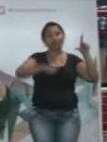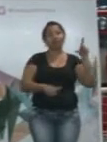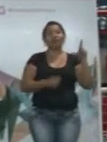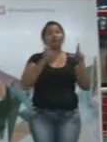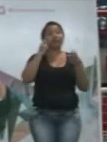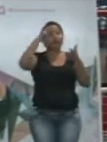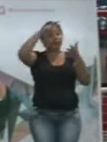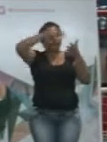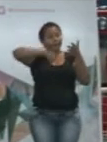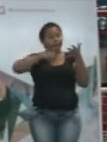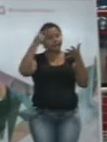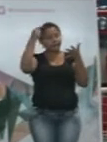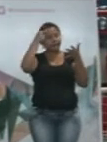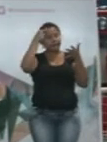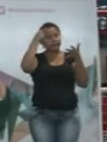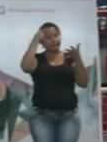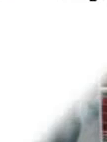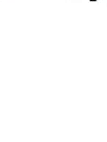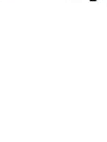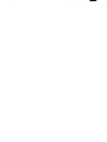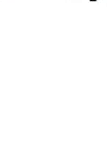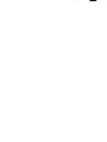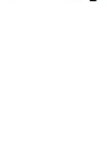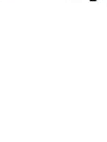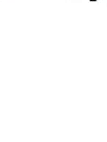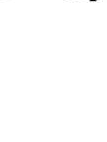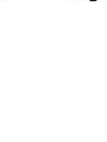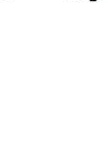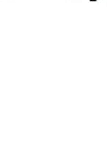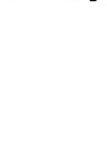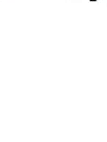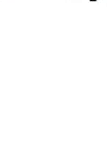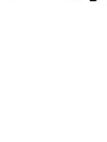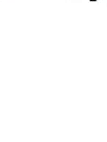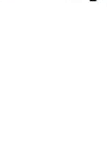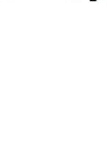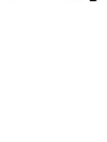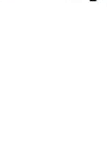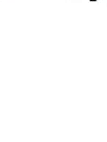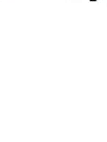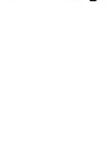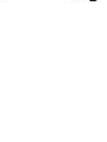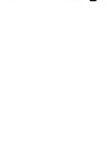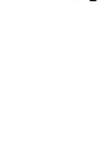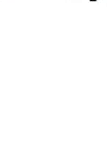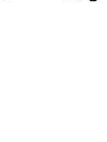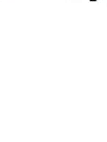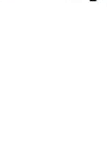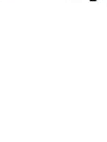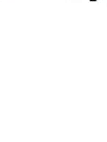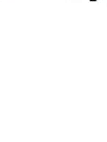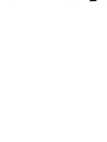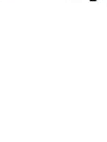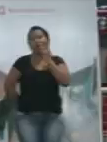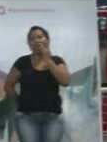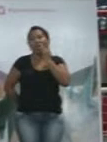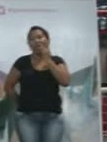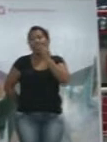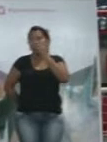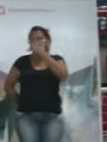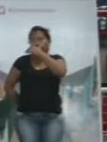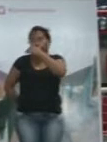o comando aí da questão. Tá? Então, questãozinha 2, marca o item D de